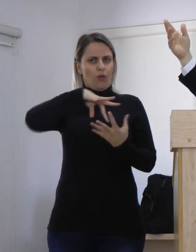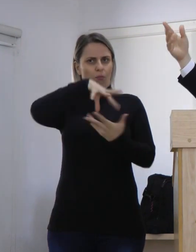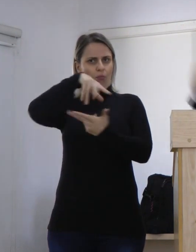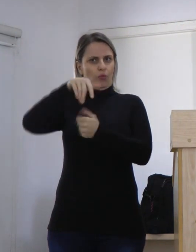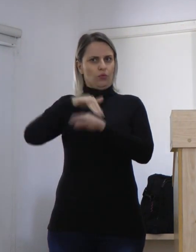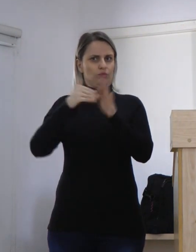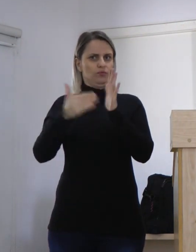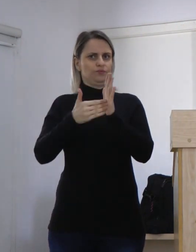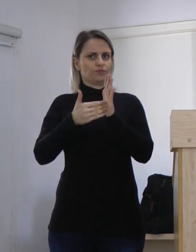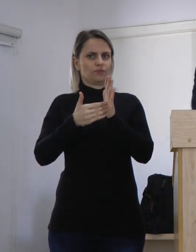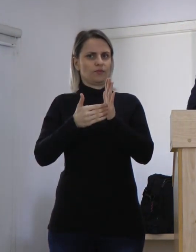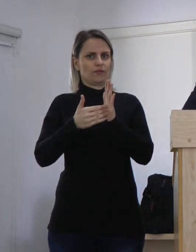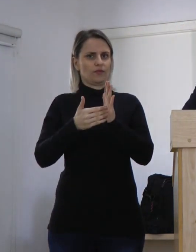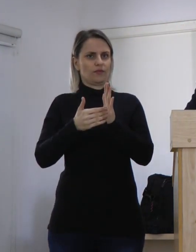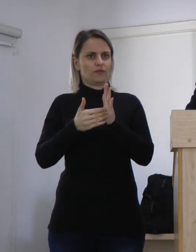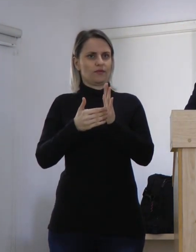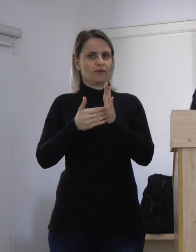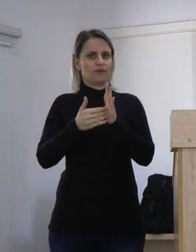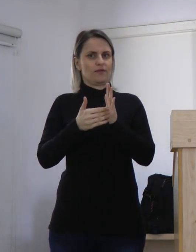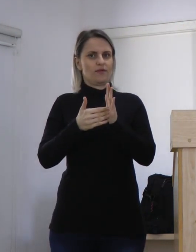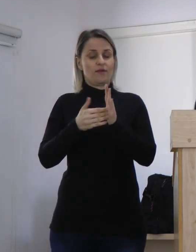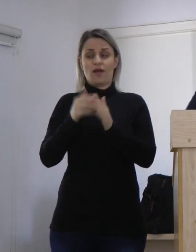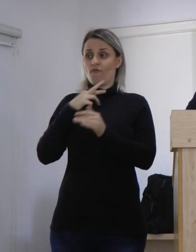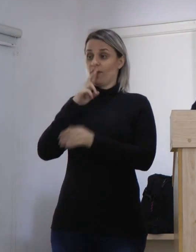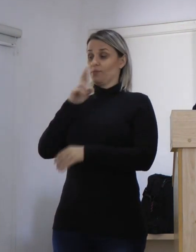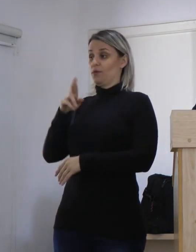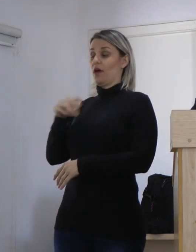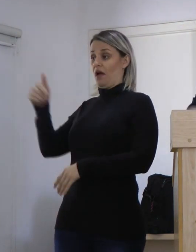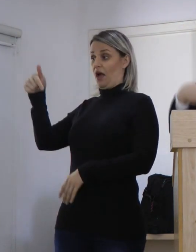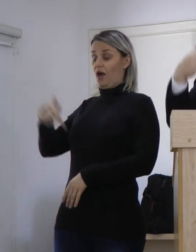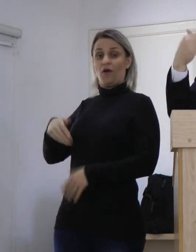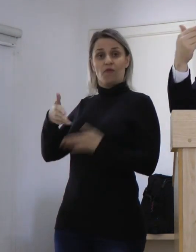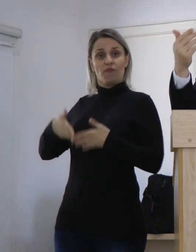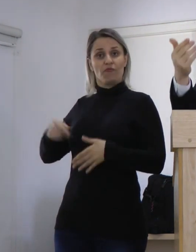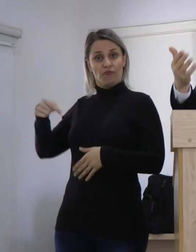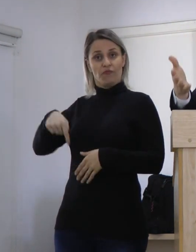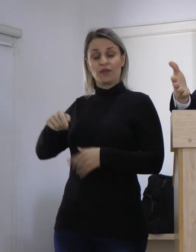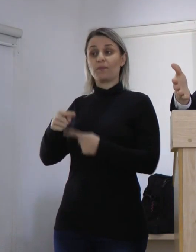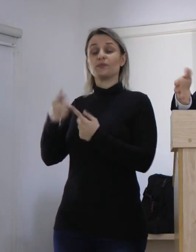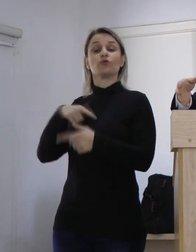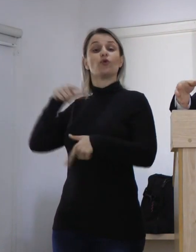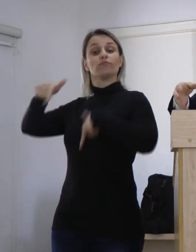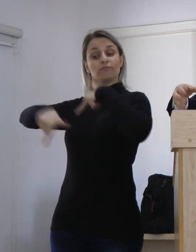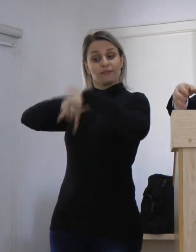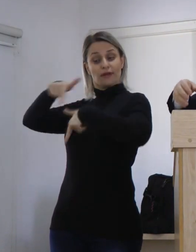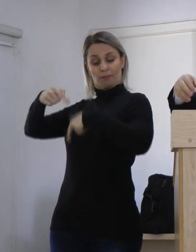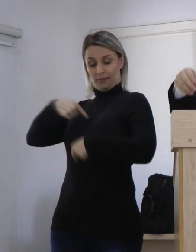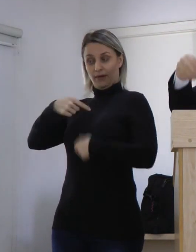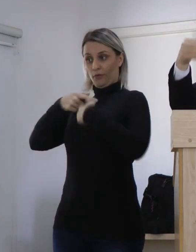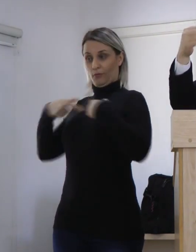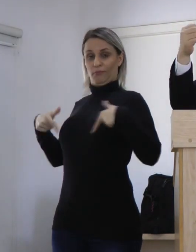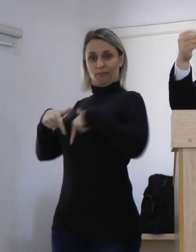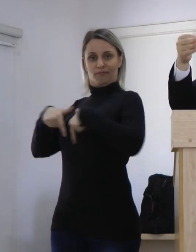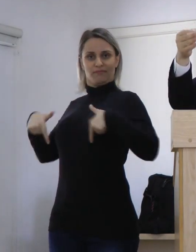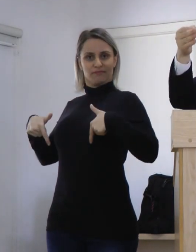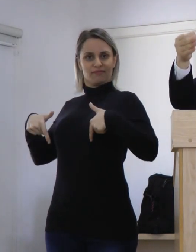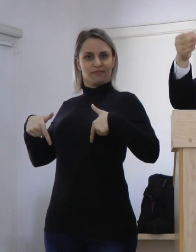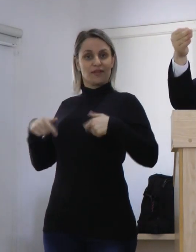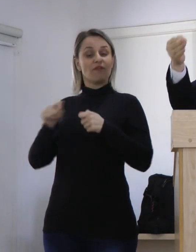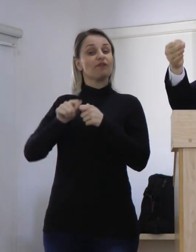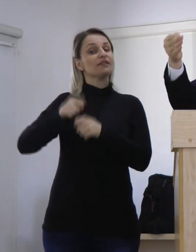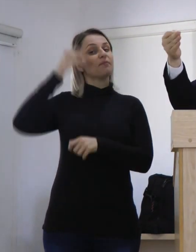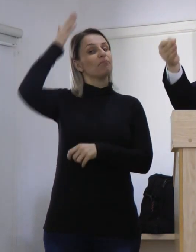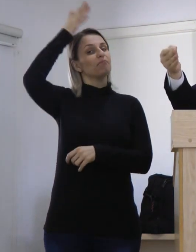E eu vou dizer: mas vim aqui, mas foi a trabalho, a serviço. E vamos fazer palestra no umbral. Vamos dar aula de